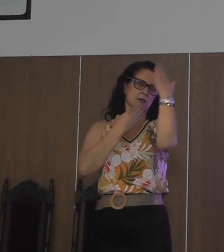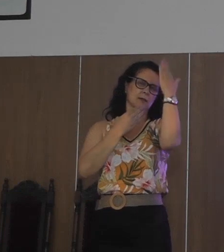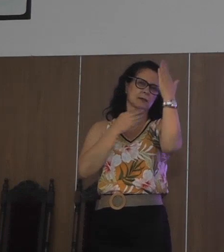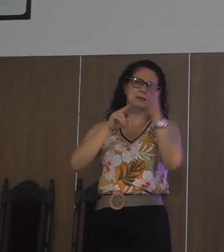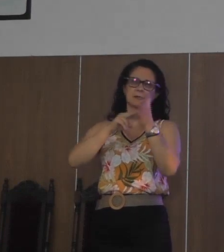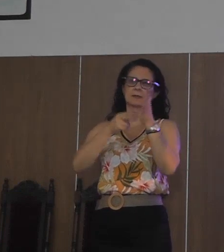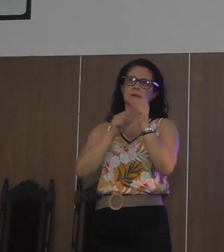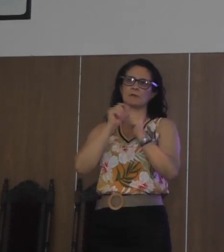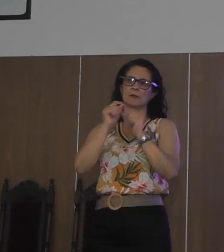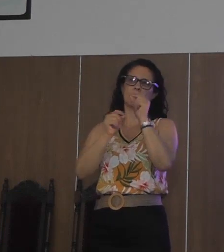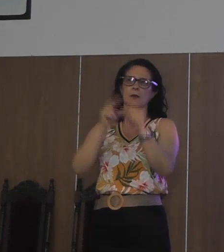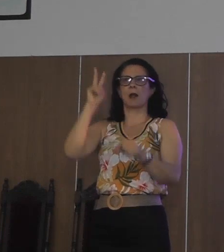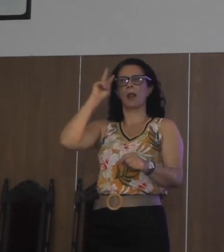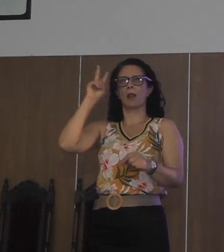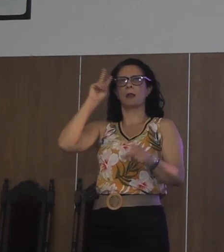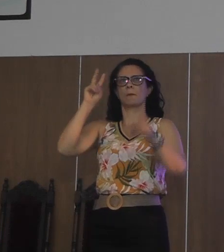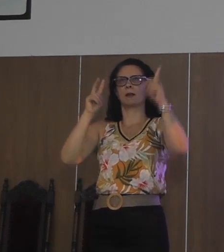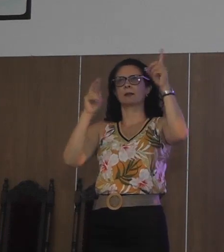ocorreu.